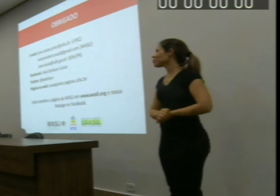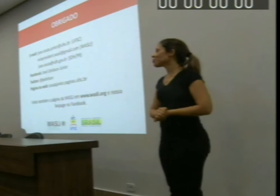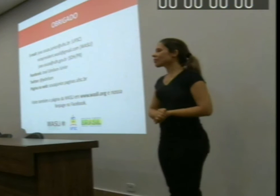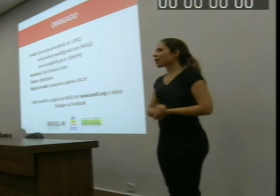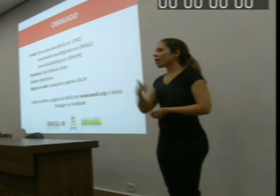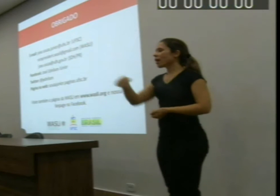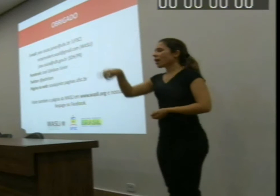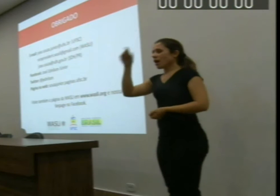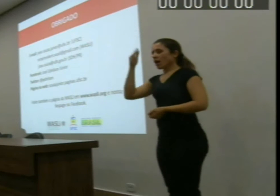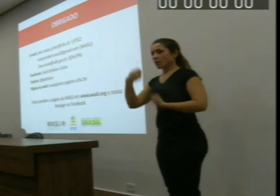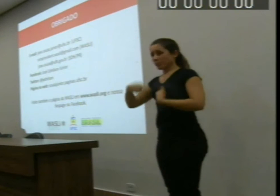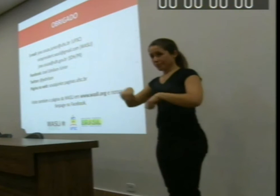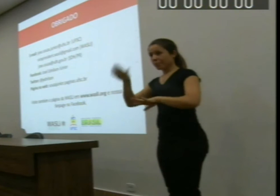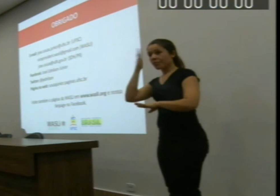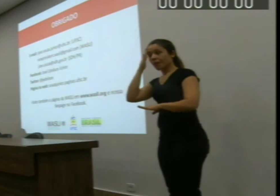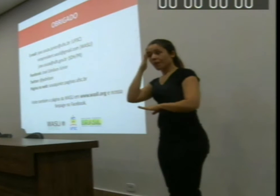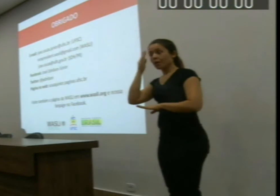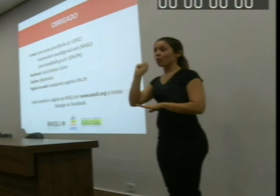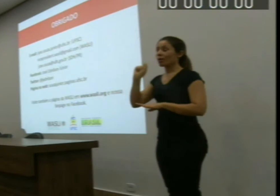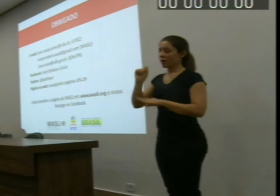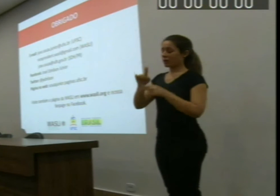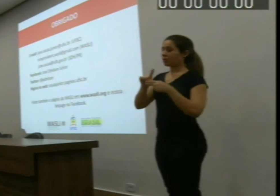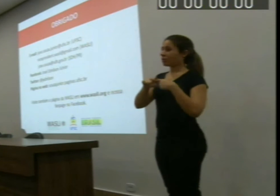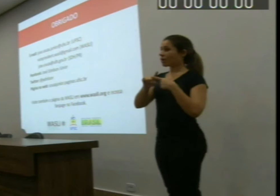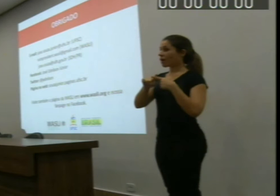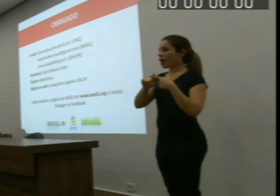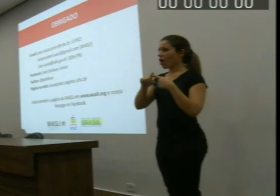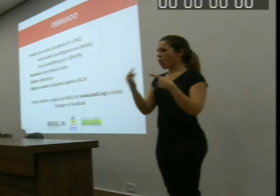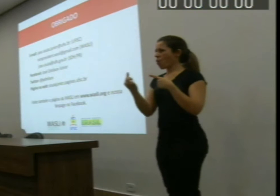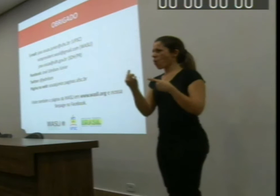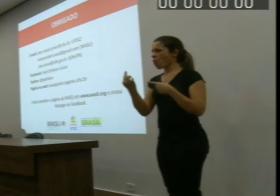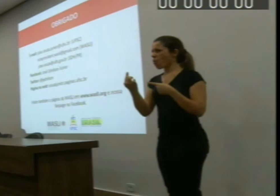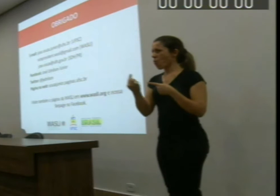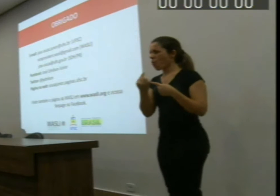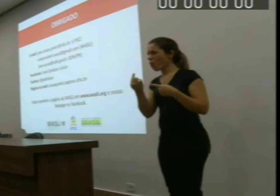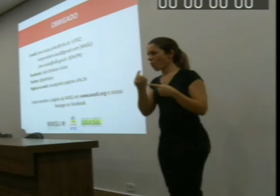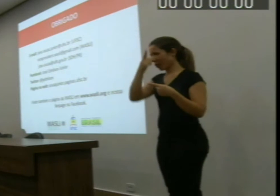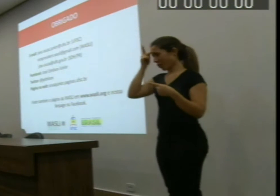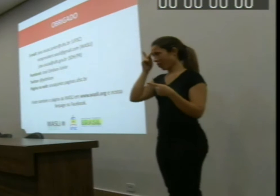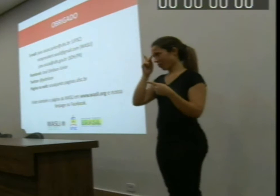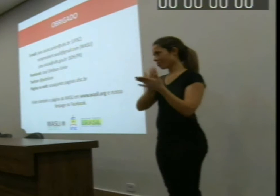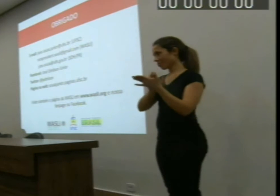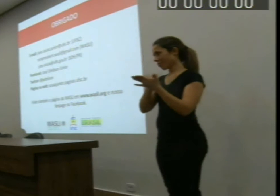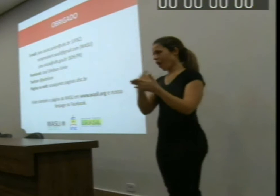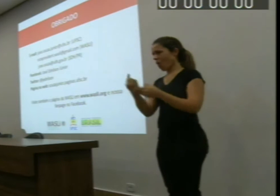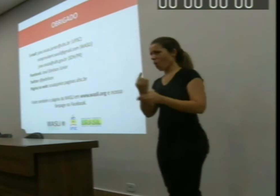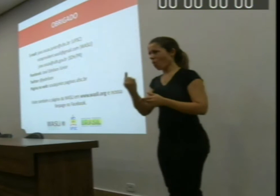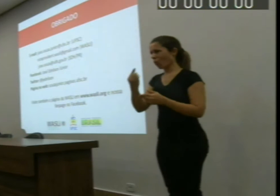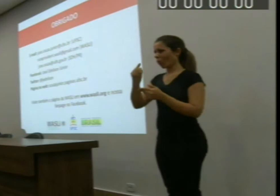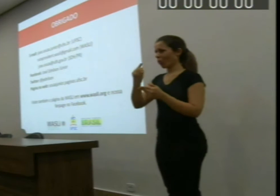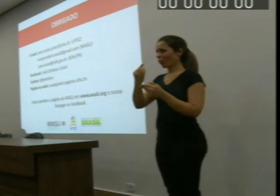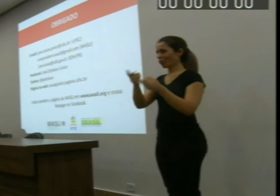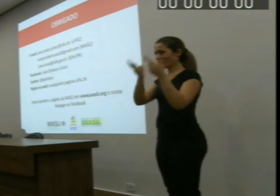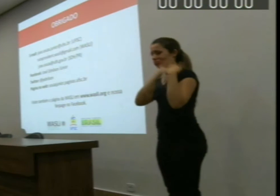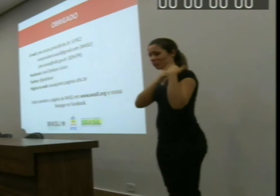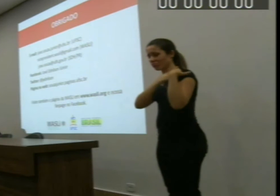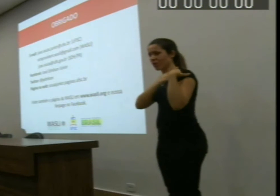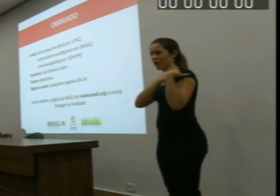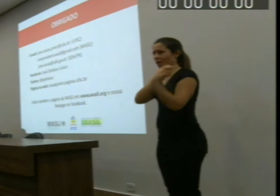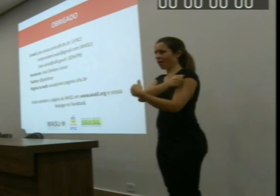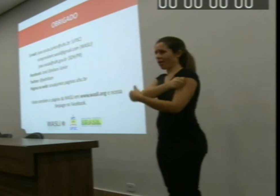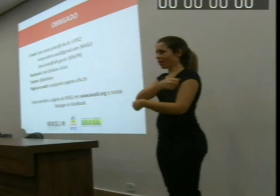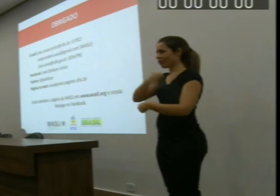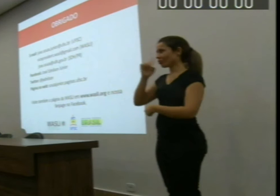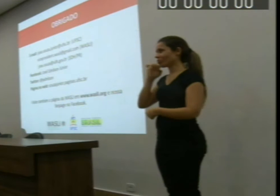duas situações a situação primeiro de que ele não é o único ator que envolve a a a a escolarização dos surdos existem